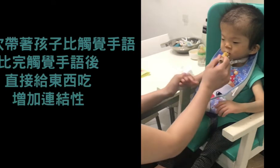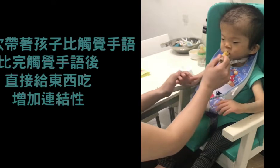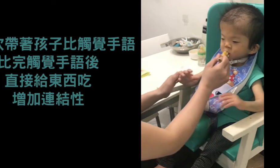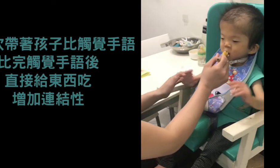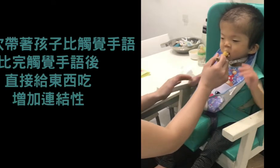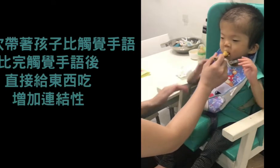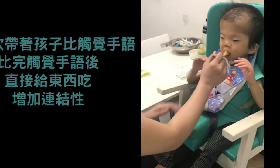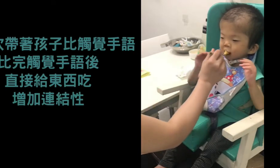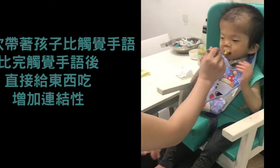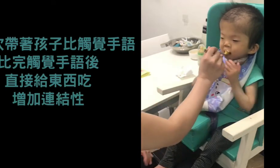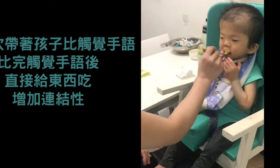吃，这个是吃。